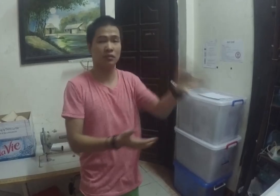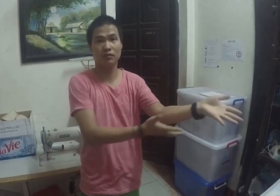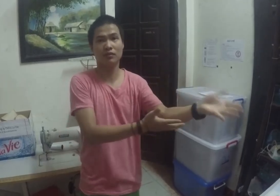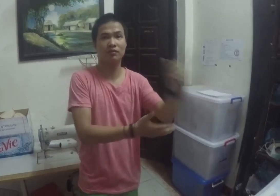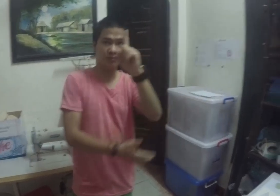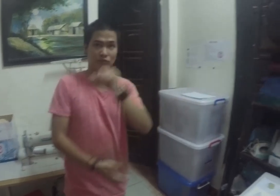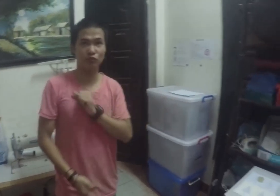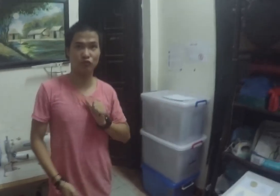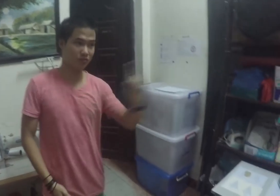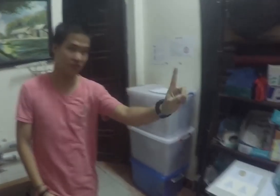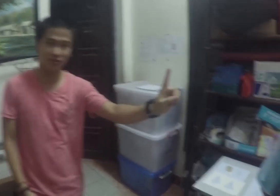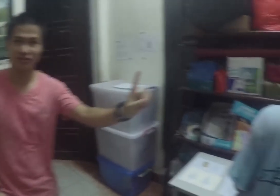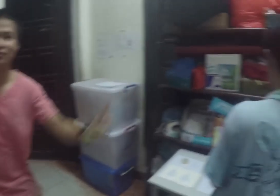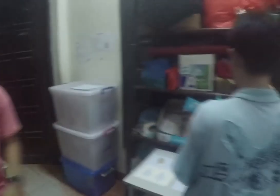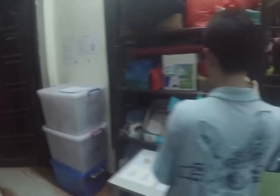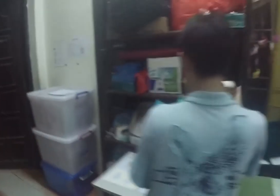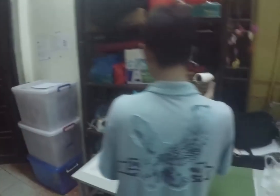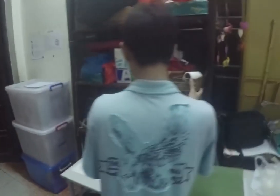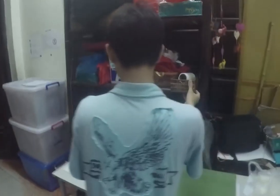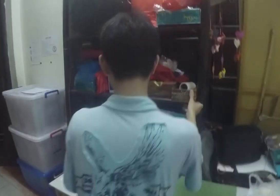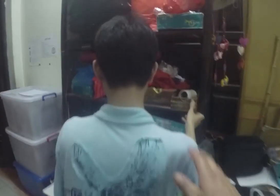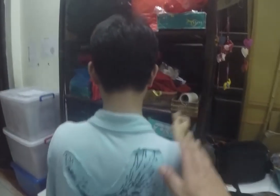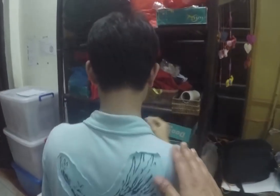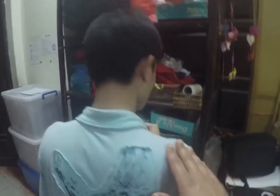Die Kirche zog ihn groß und jetzt ist er bei uns.